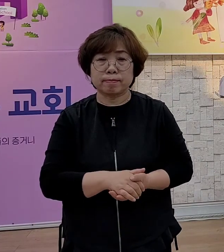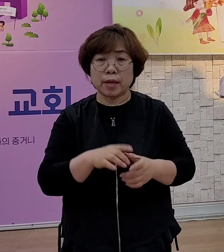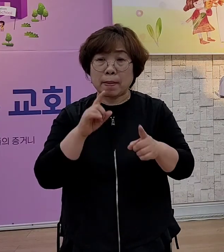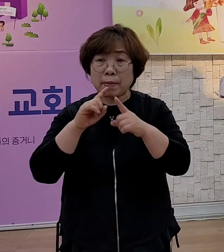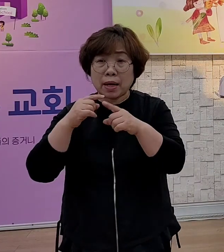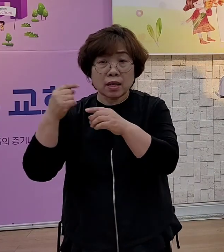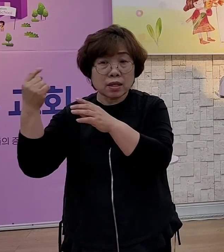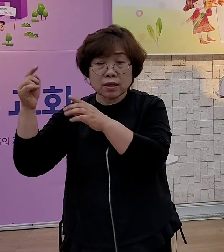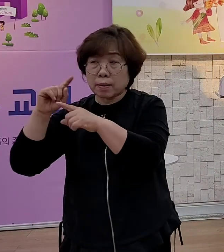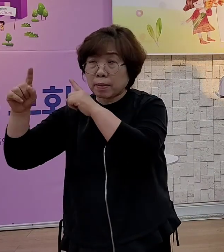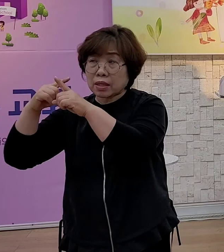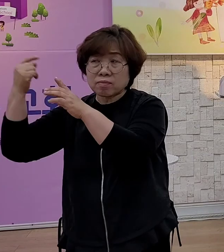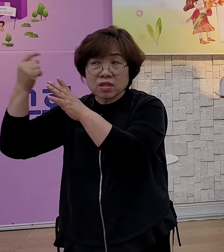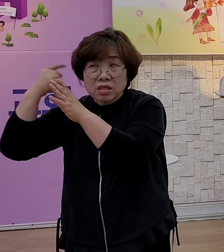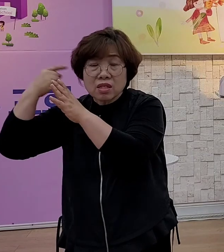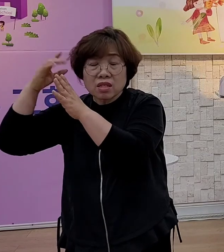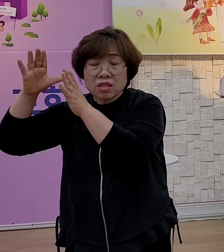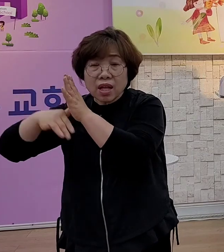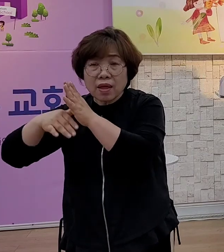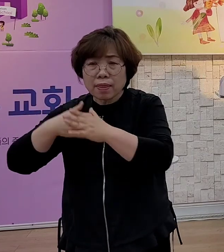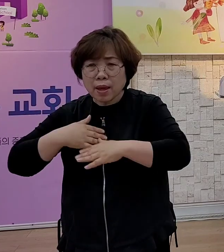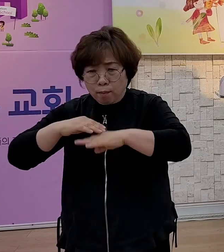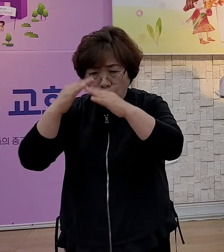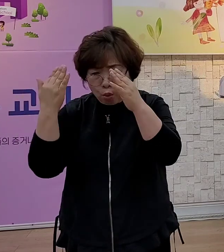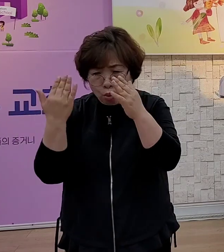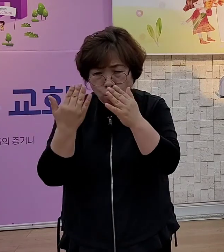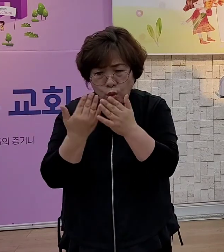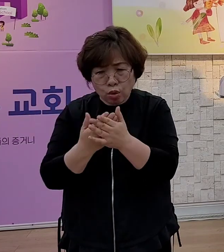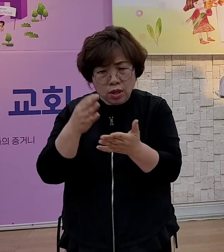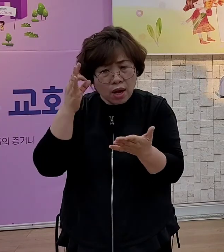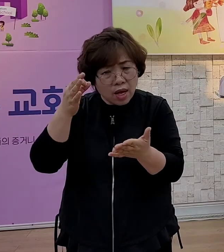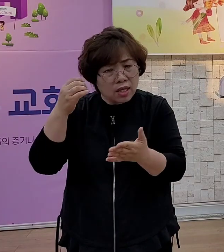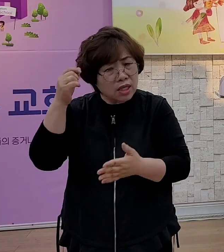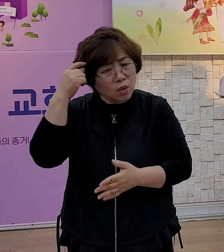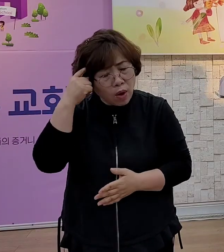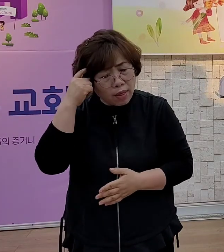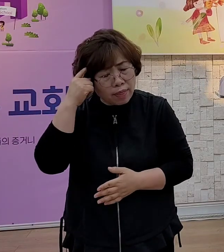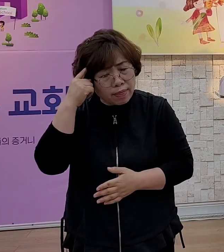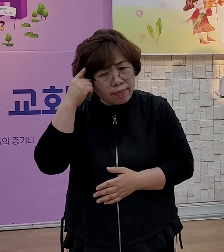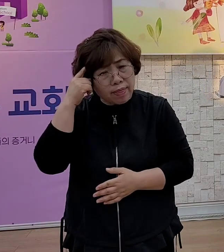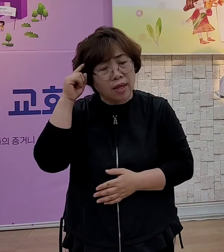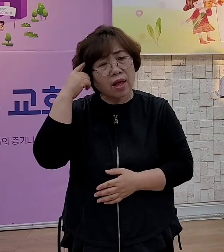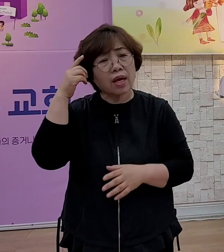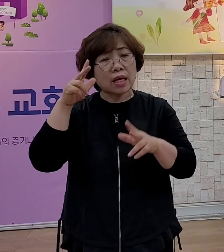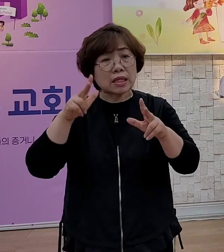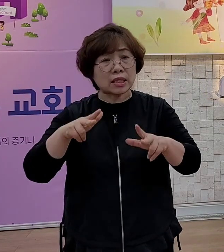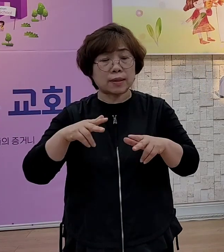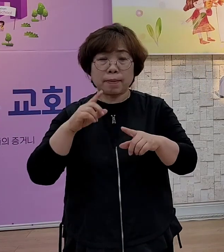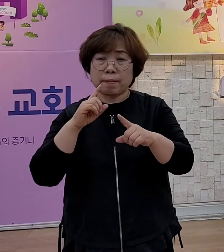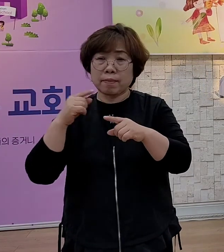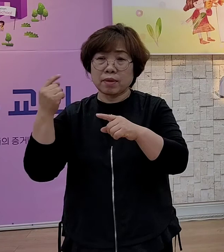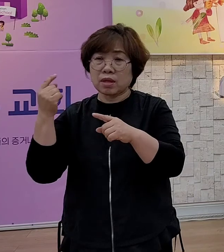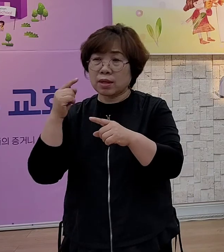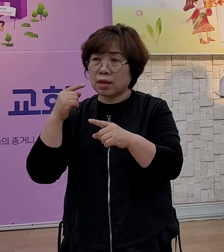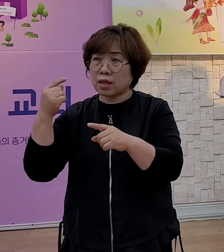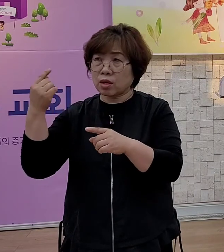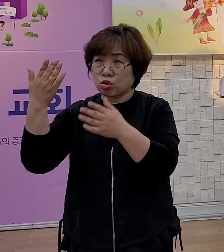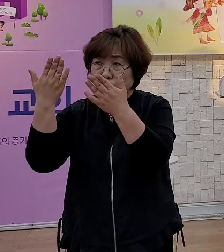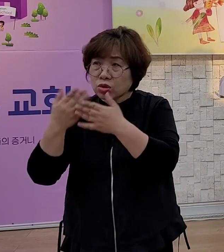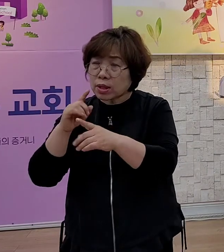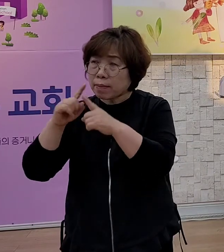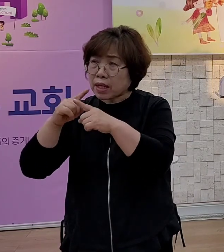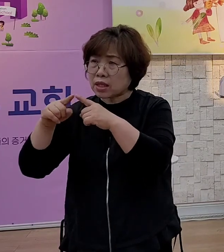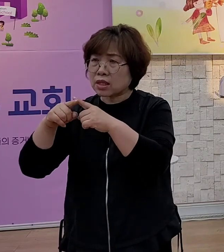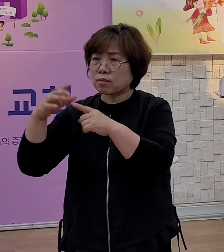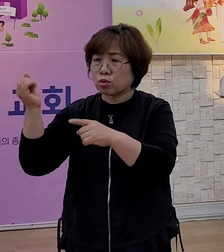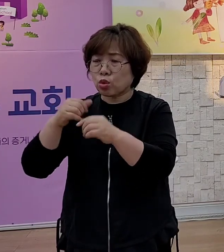말씀이 들려올 때에 내 모든 가치관과 생각을 지금 오늘 주신 이 말씀 앞에 기준 삼아야